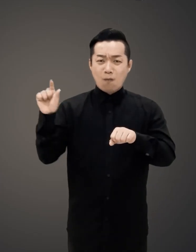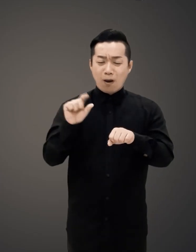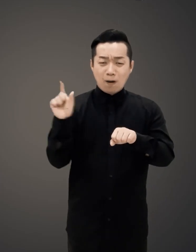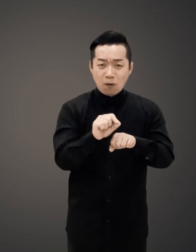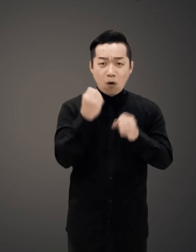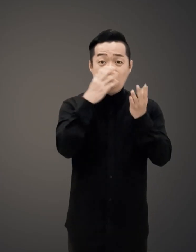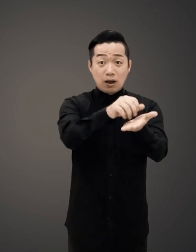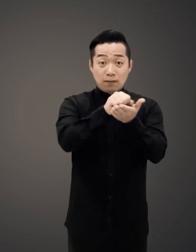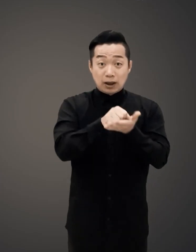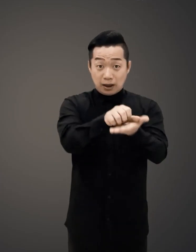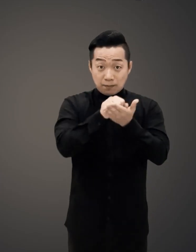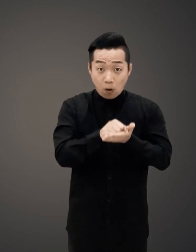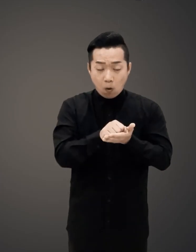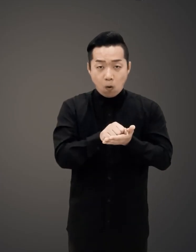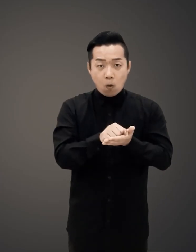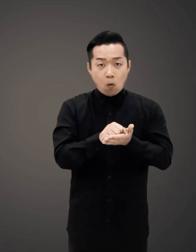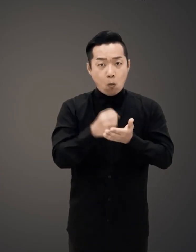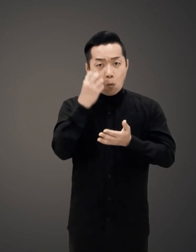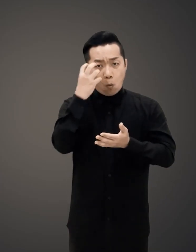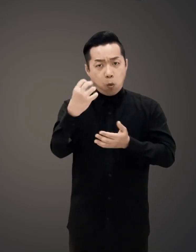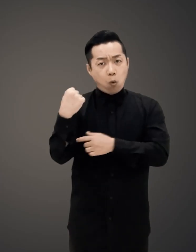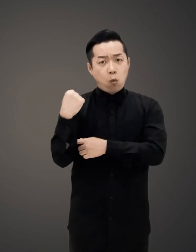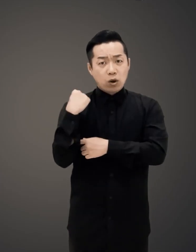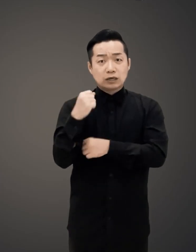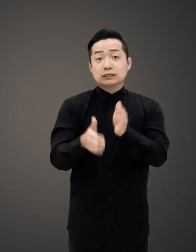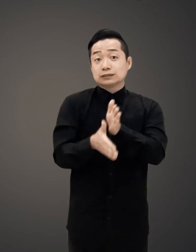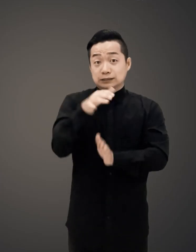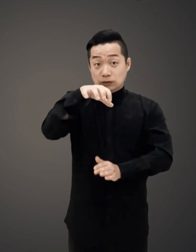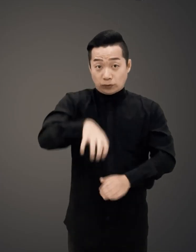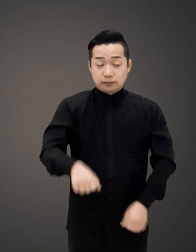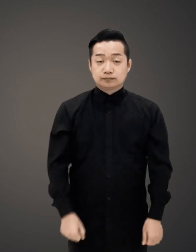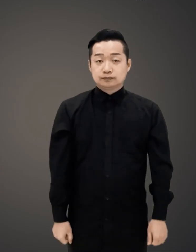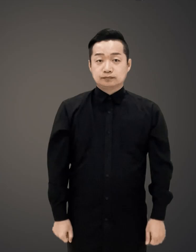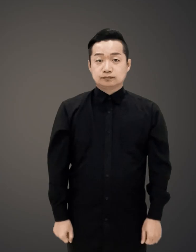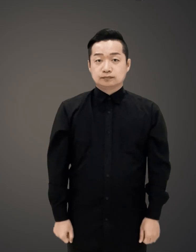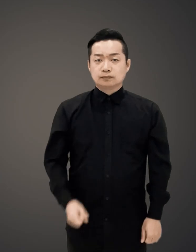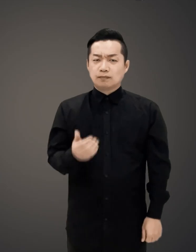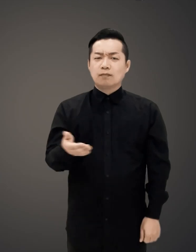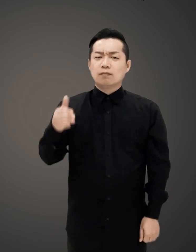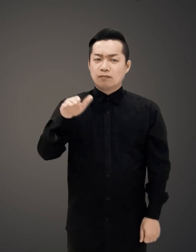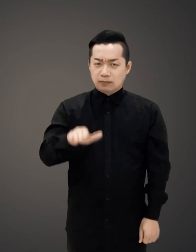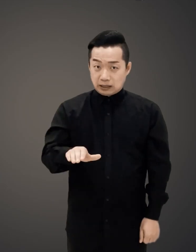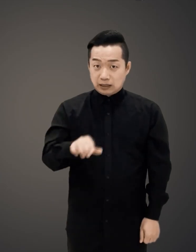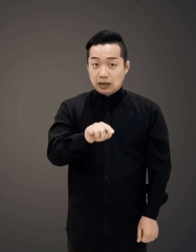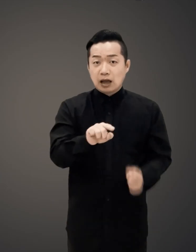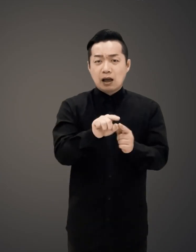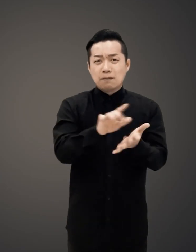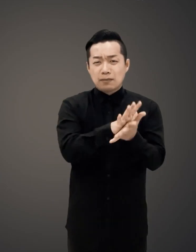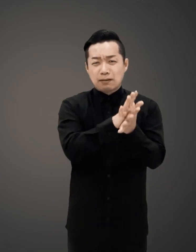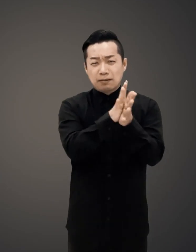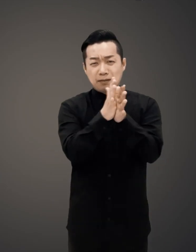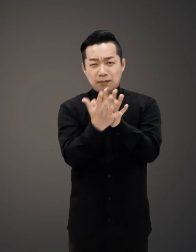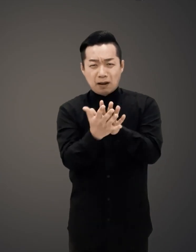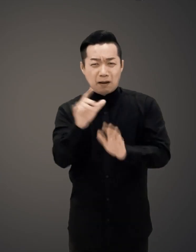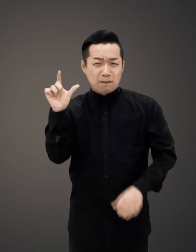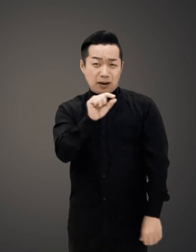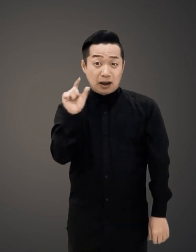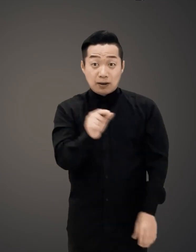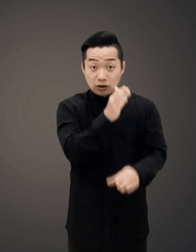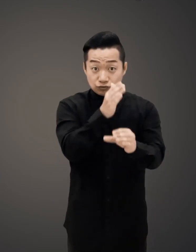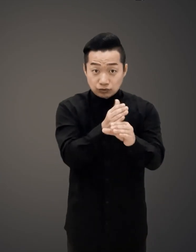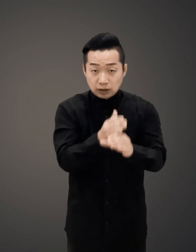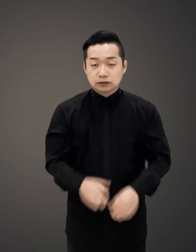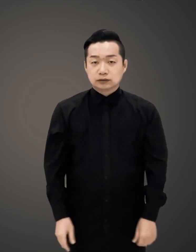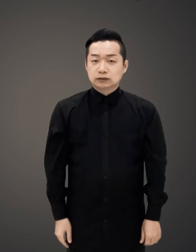것들을 받아들이는 놀라운 힘을 갖고 있는 도시입니다. 하지만 이렇게 빠르게 변화하는 환경